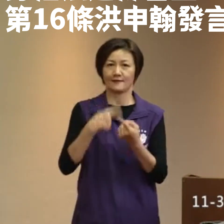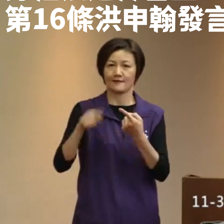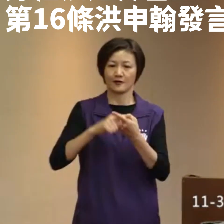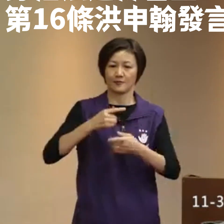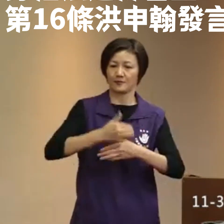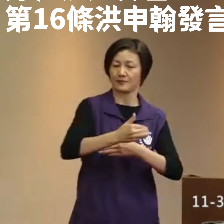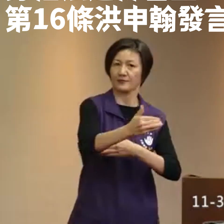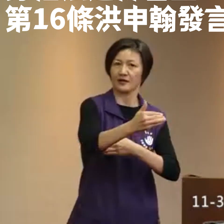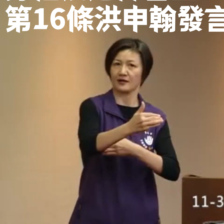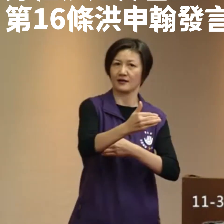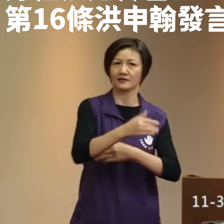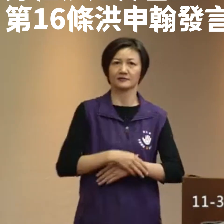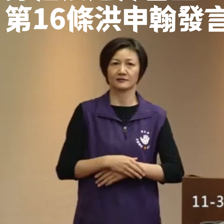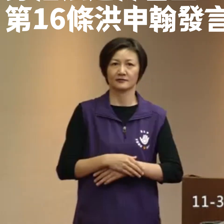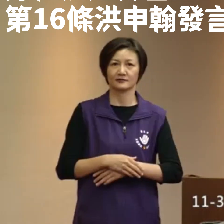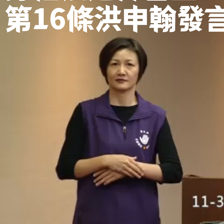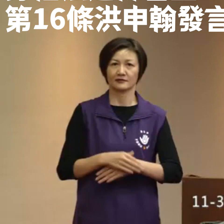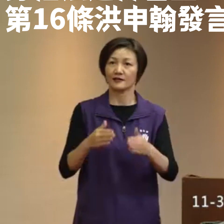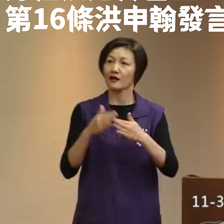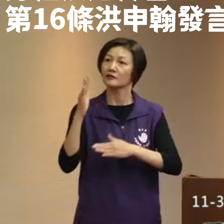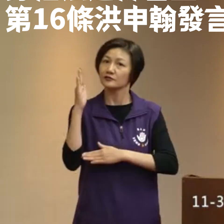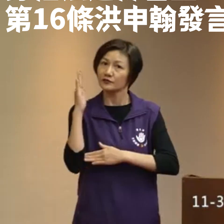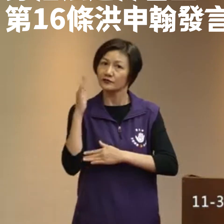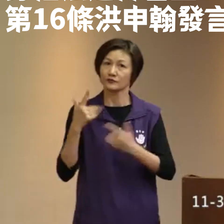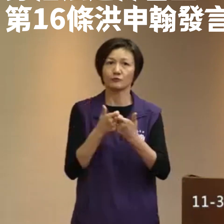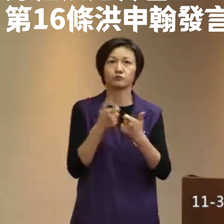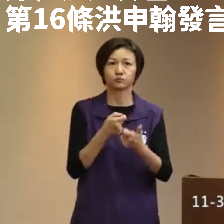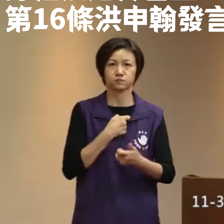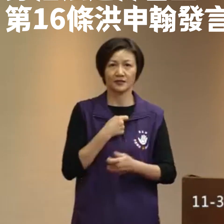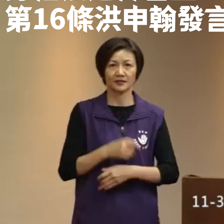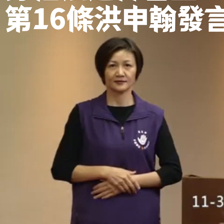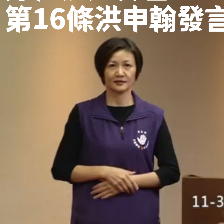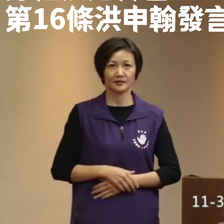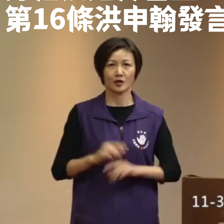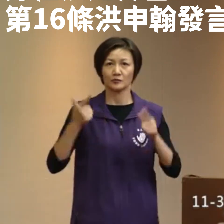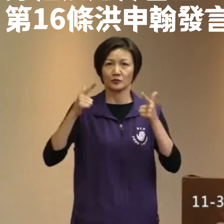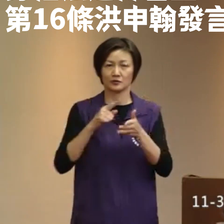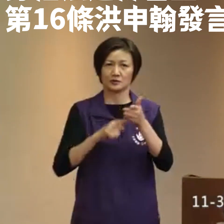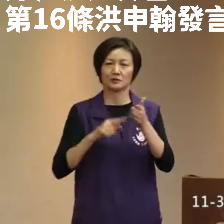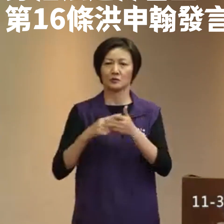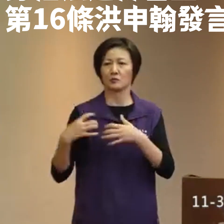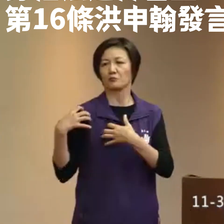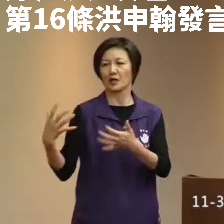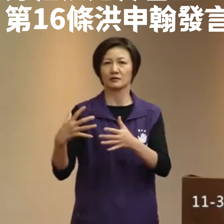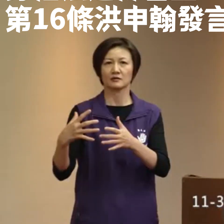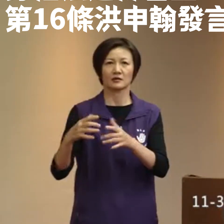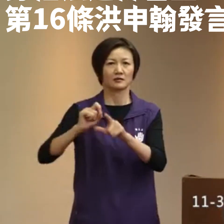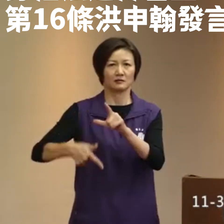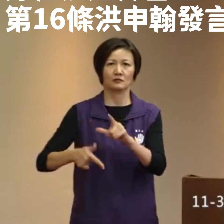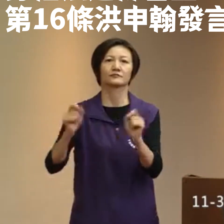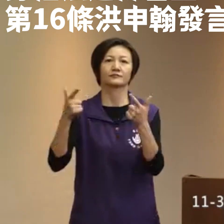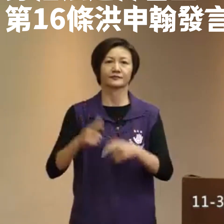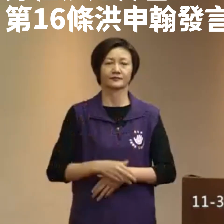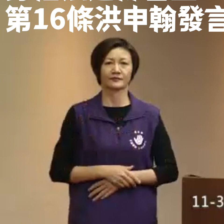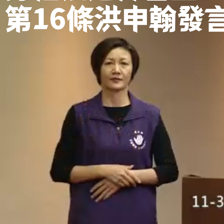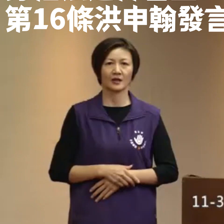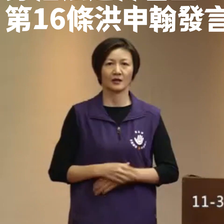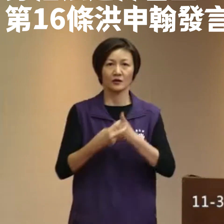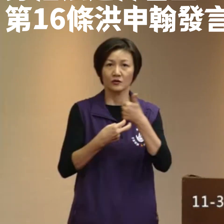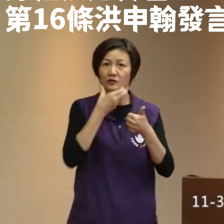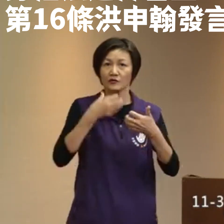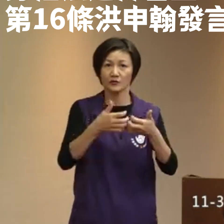要政府来做很多的协助，也不是只是把这个事情只是简单的丢给民间。我现在问题是卫福部这